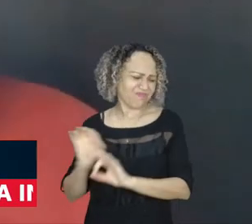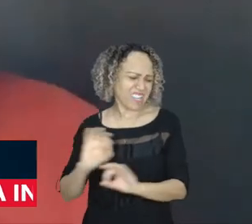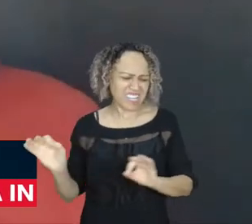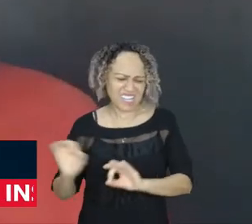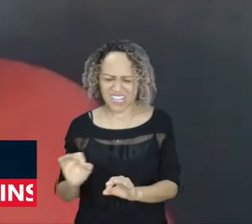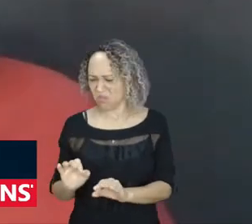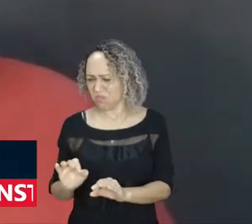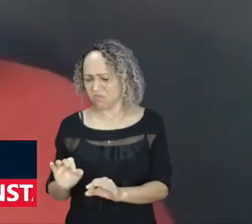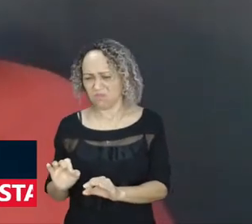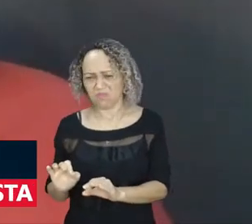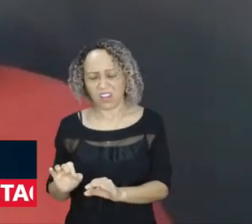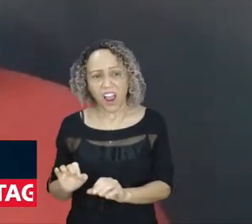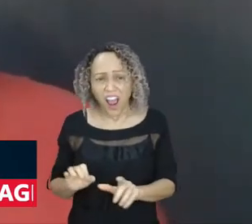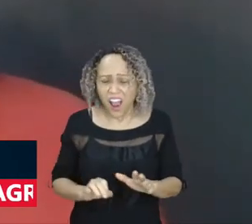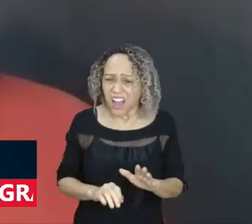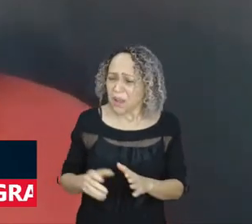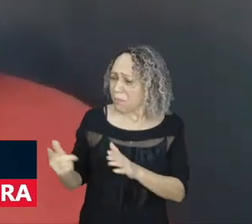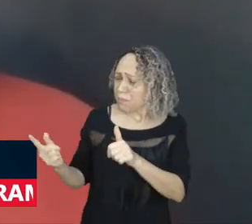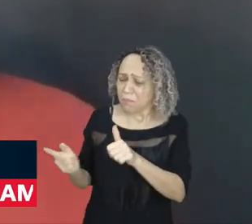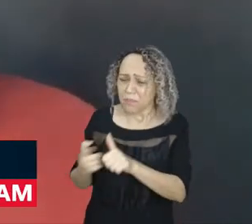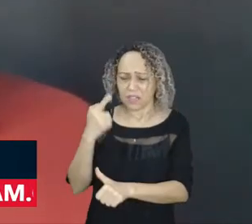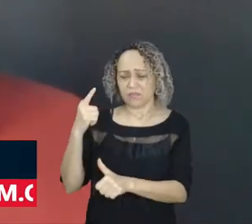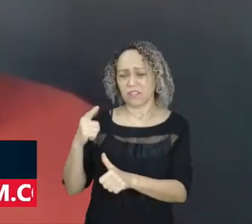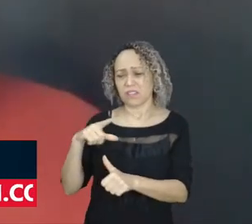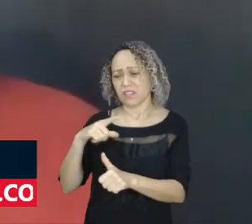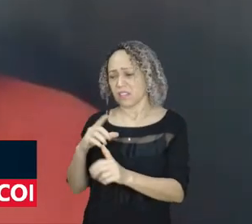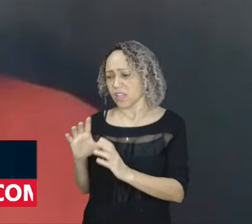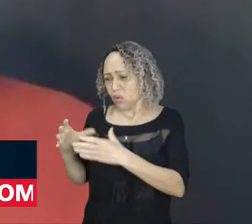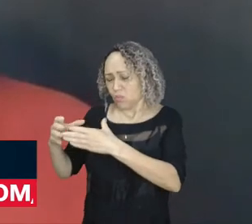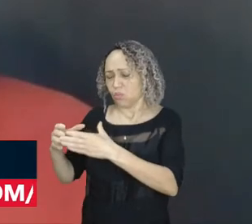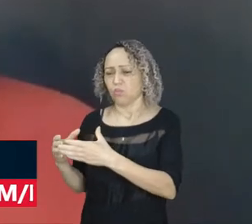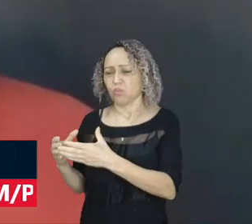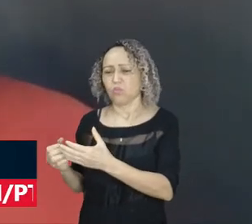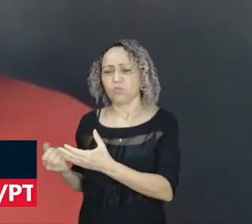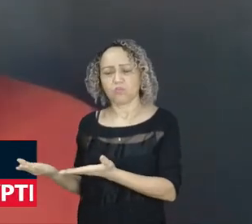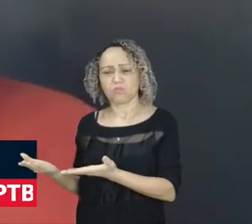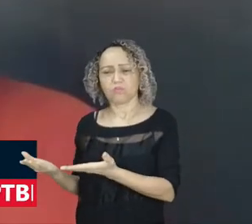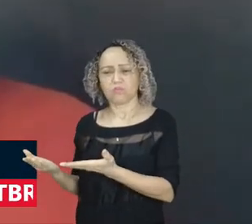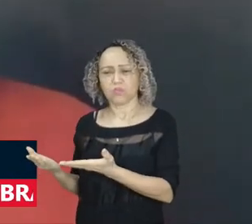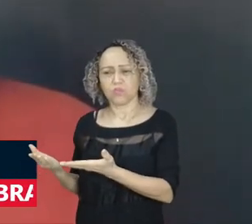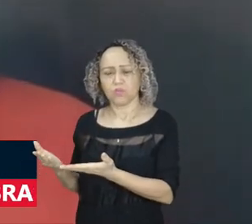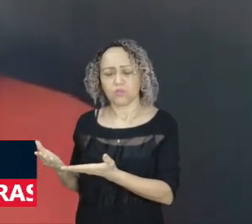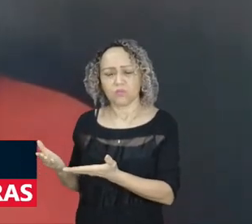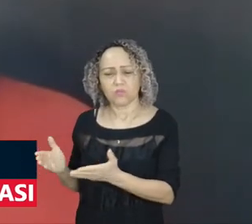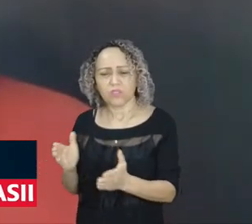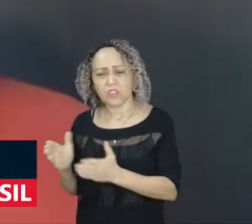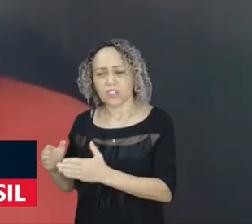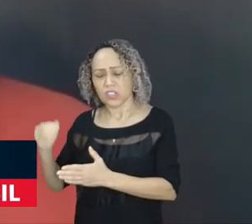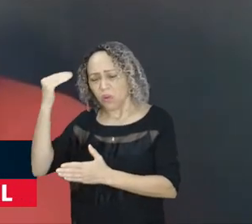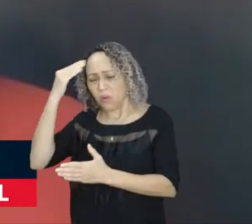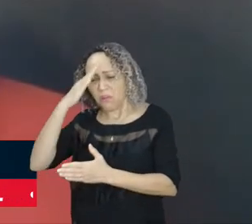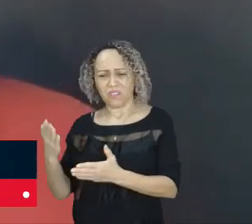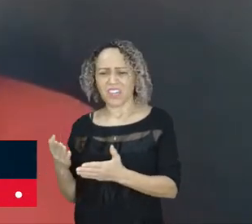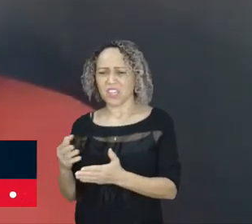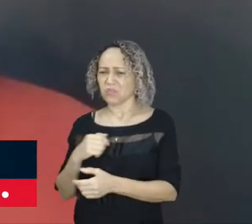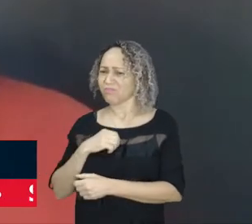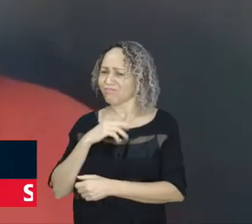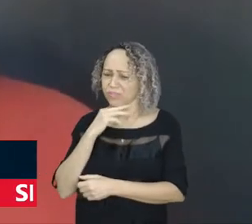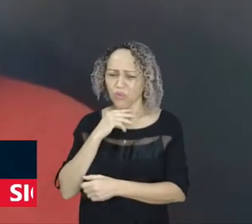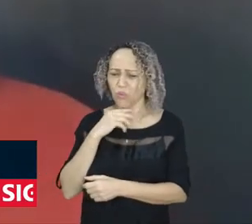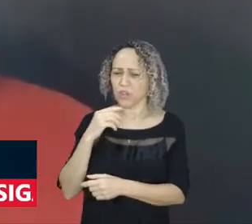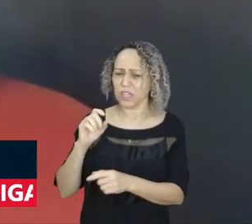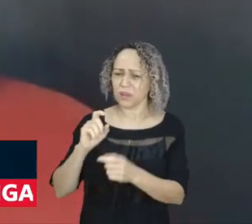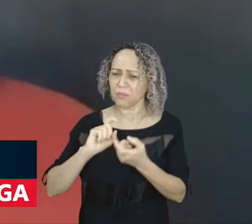administrativa. Nós vemos o tempo todo notícias a respeito. E não são desmentidas. Não são desmentidas só da boca para fora.